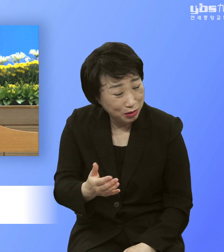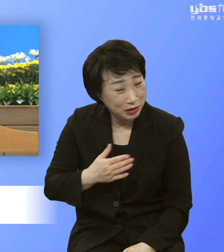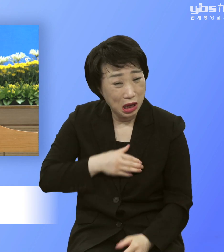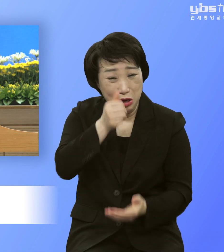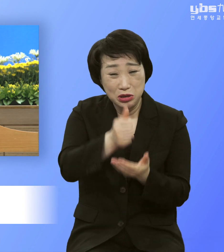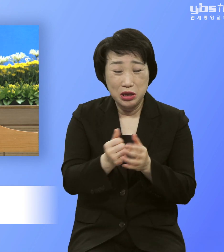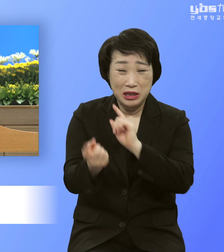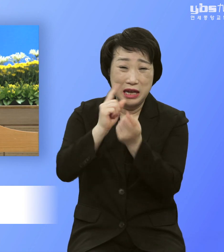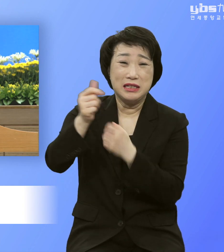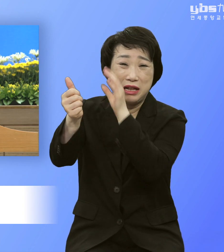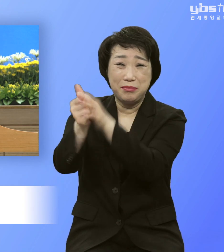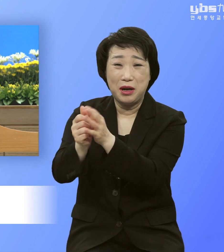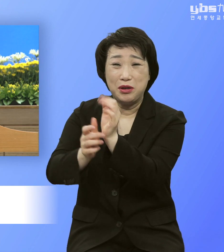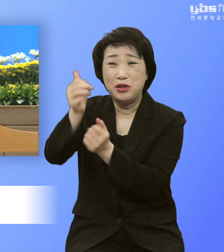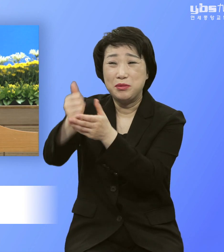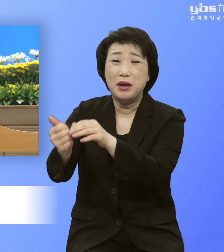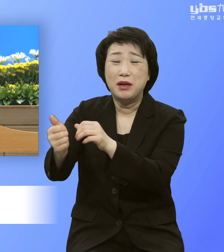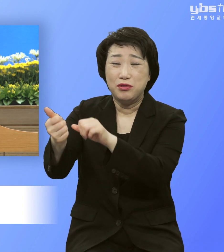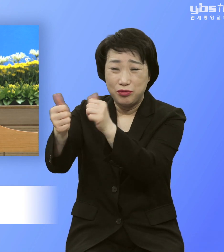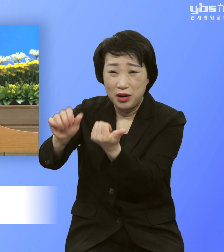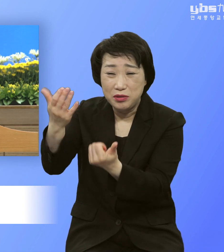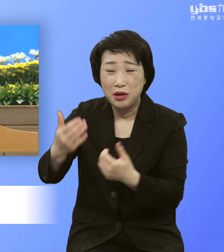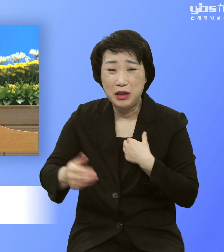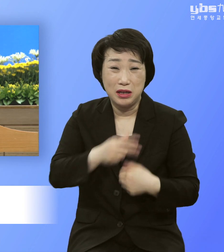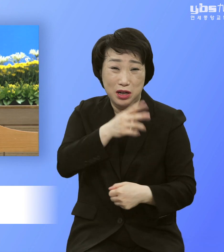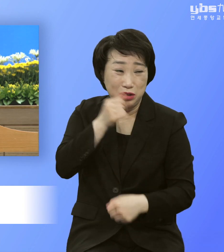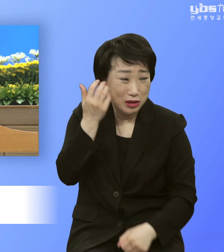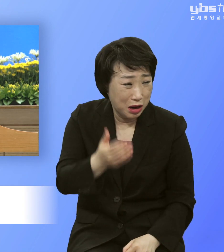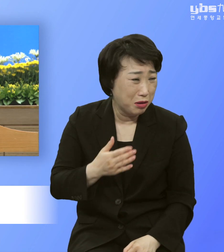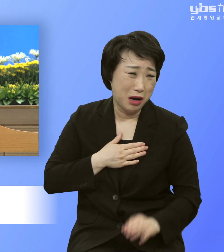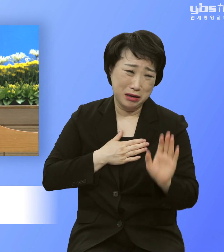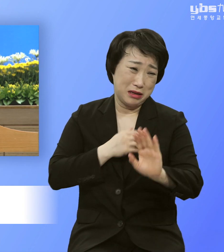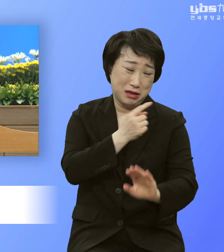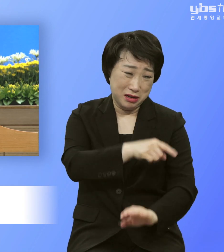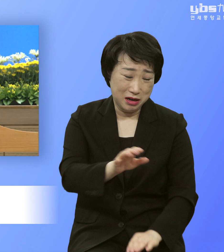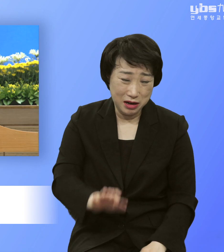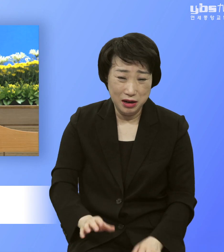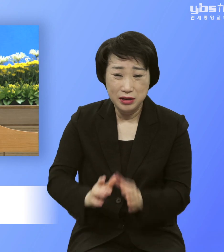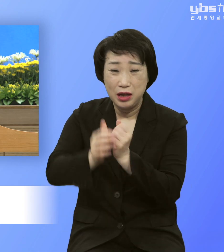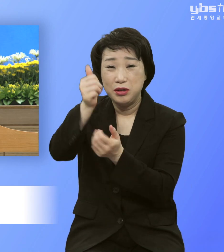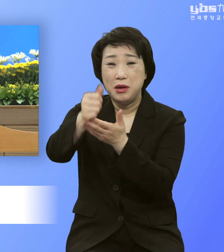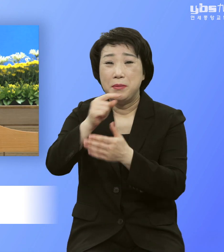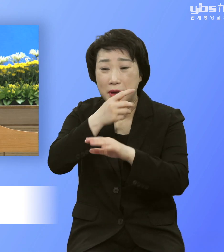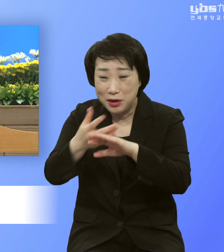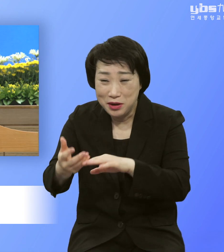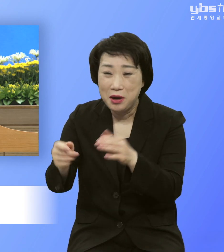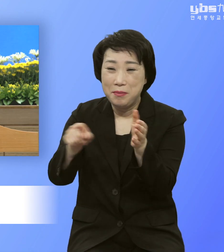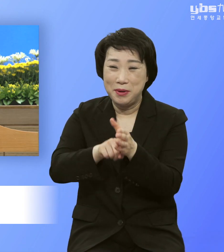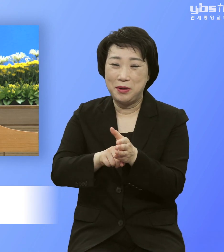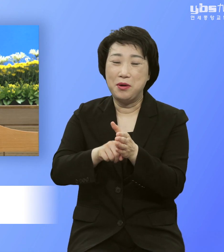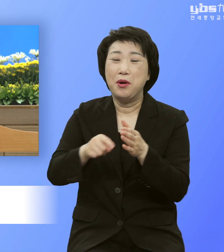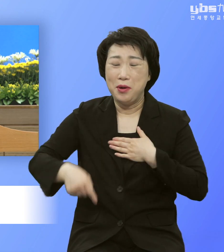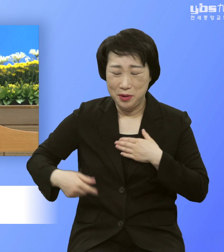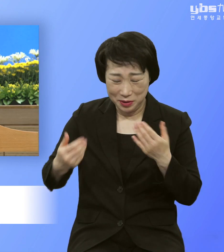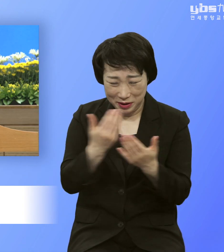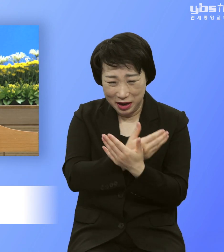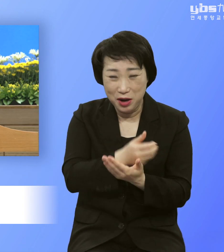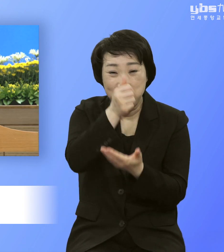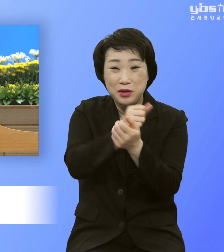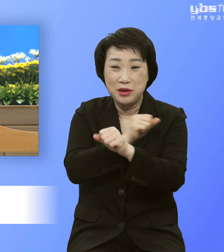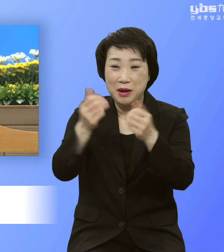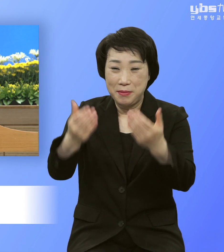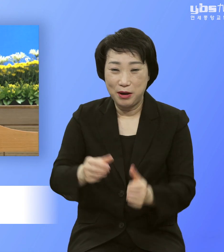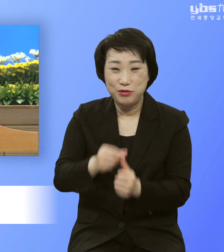때문에 예수님 죽였는데 그럴 자격이 있냐 이 말이에요. 그러나 주님은 자기가 흘리는 피를 믿어주고 회개하고 제사함